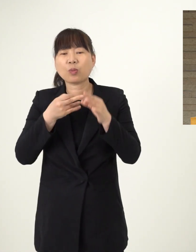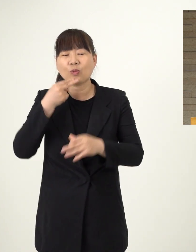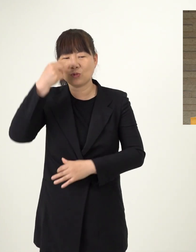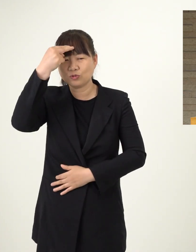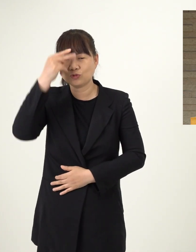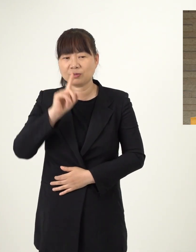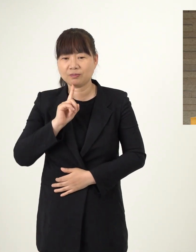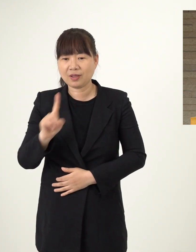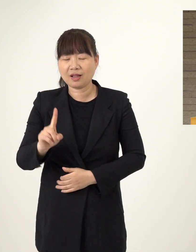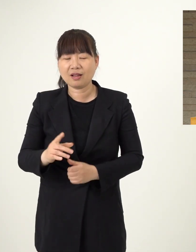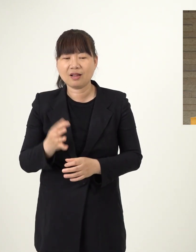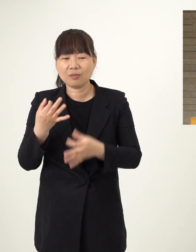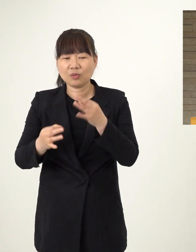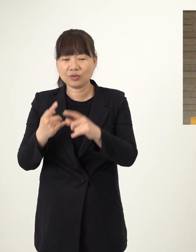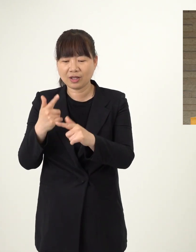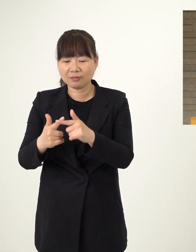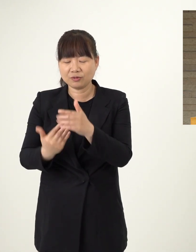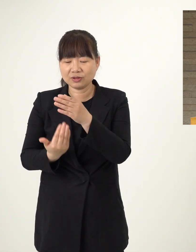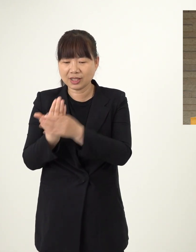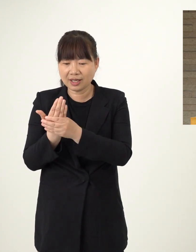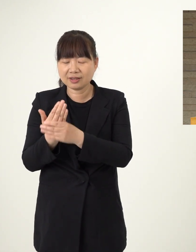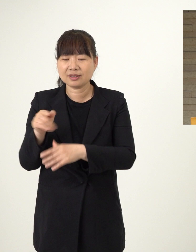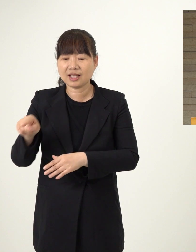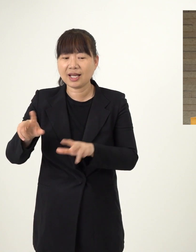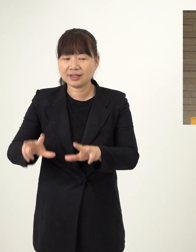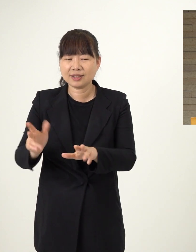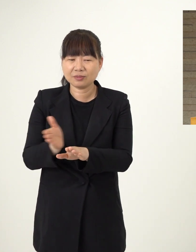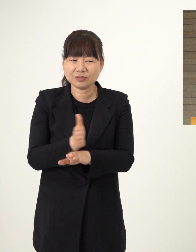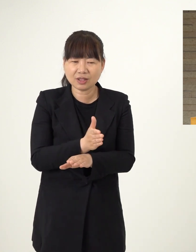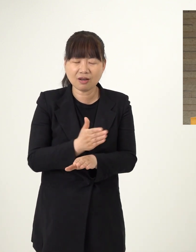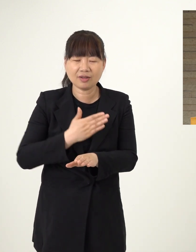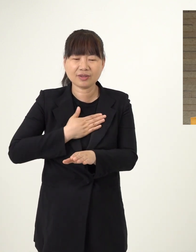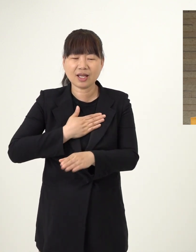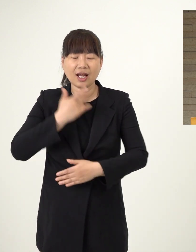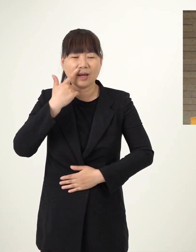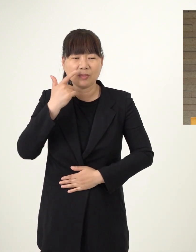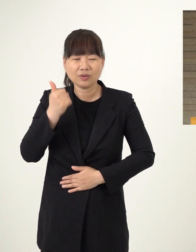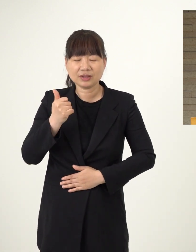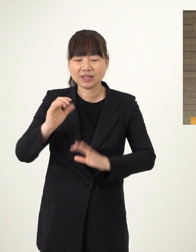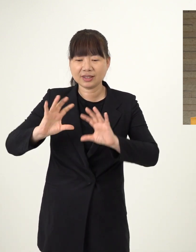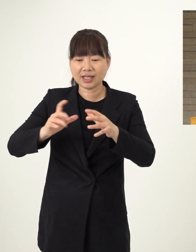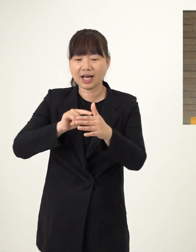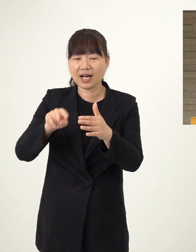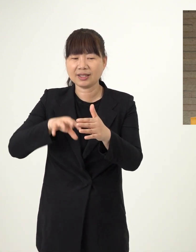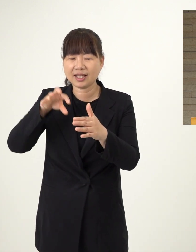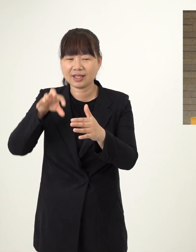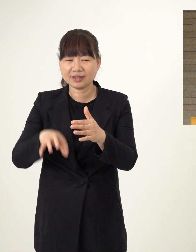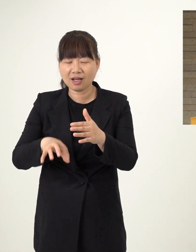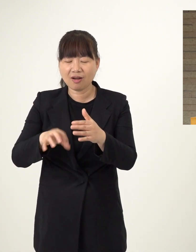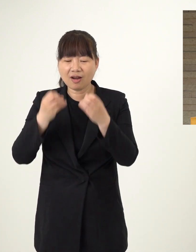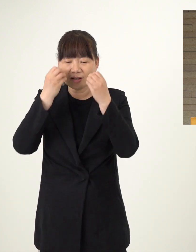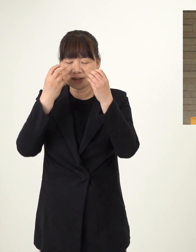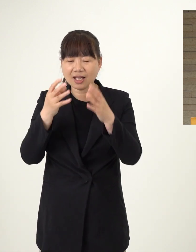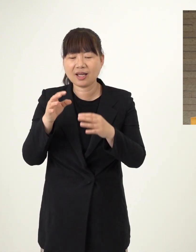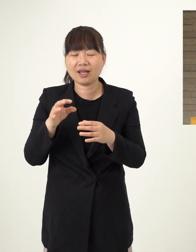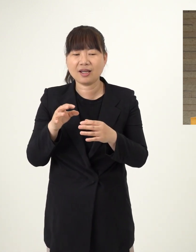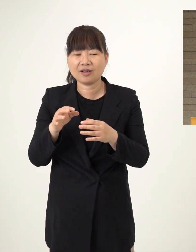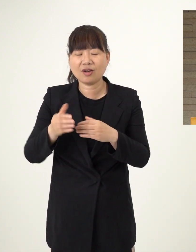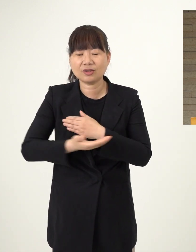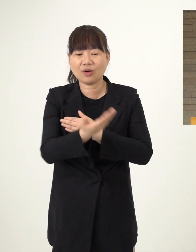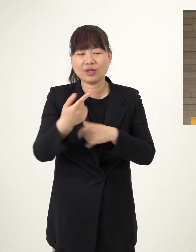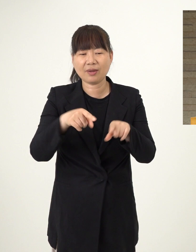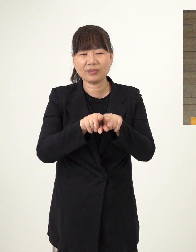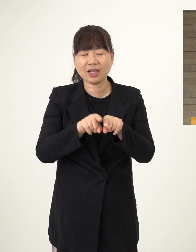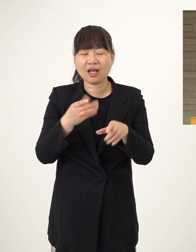거예요. 포도나무에서 난 것을 이제부터 내 아버지의 나라에서 새 것으로 너희와